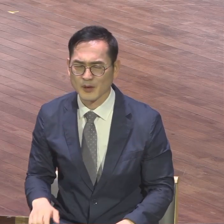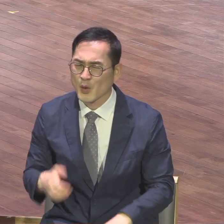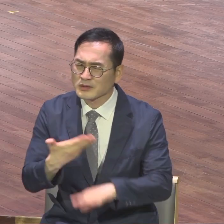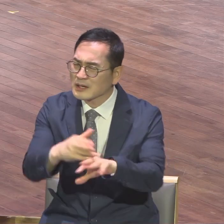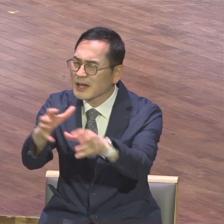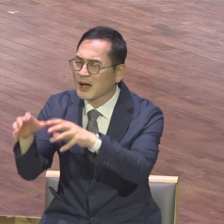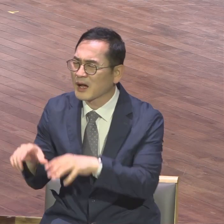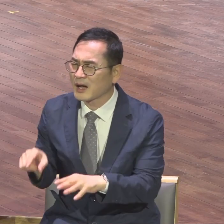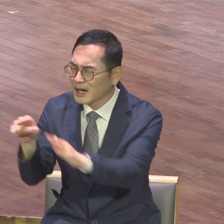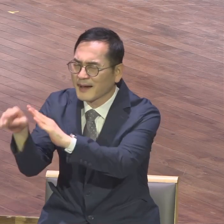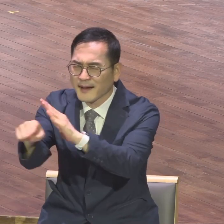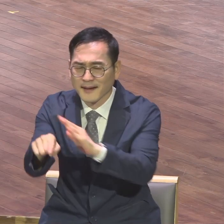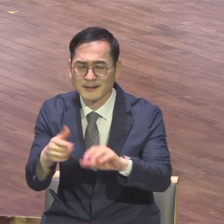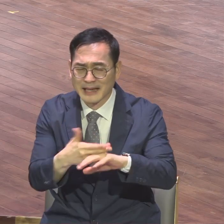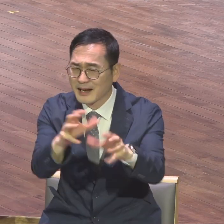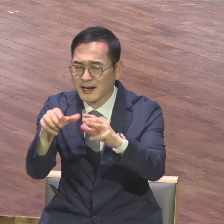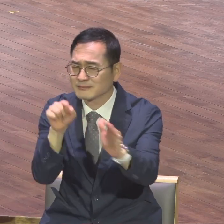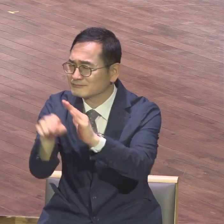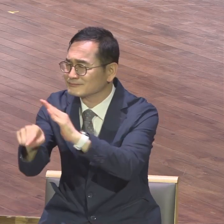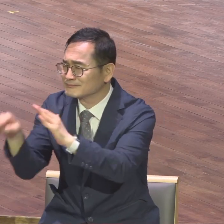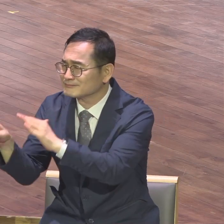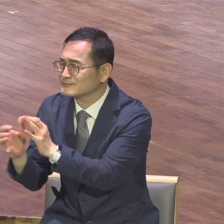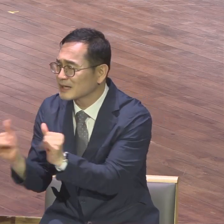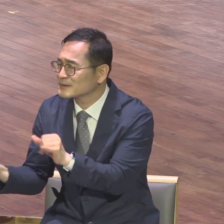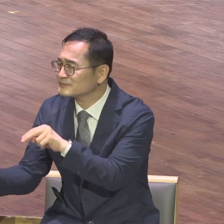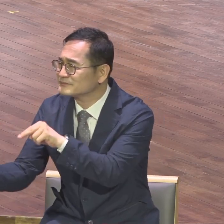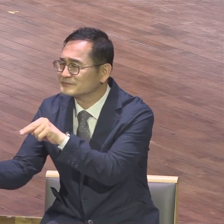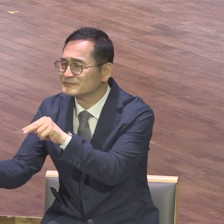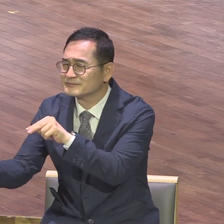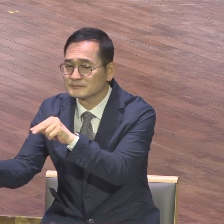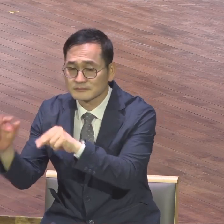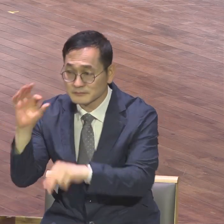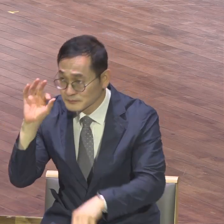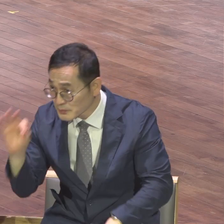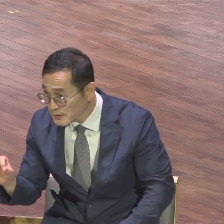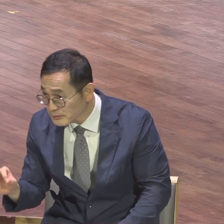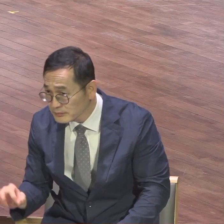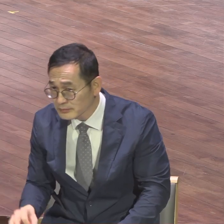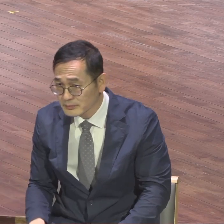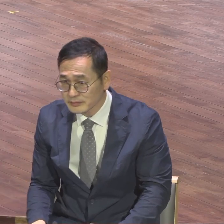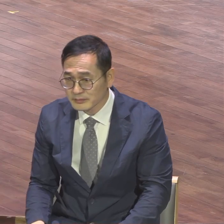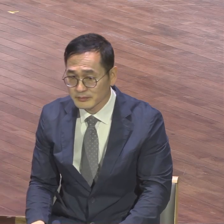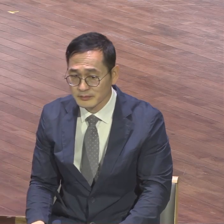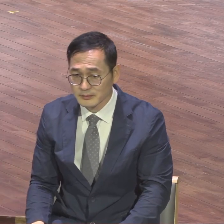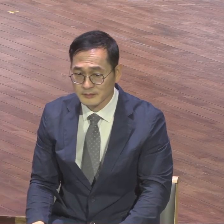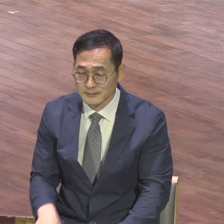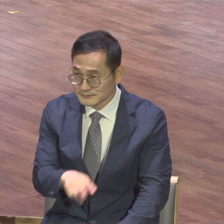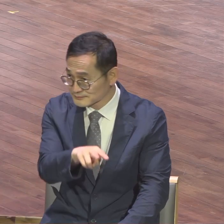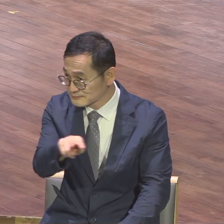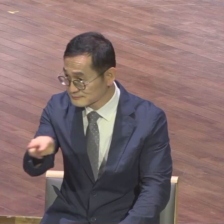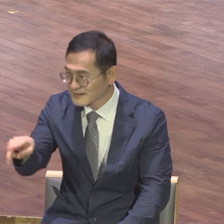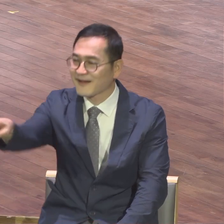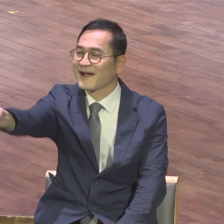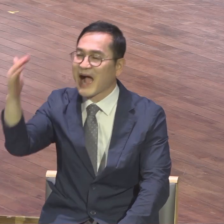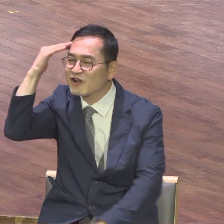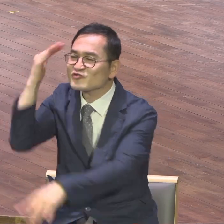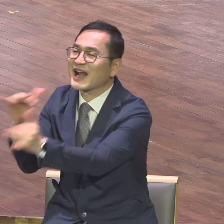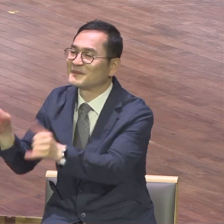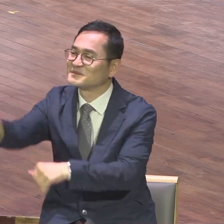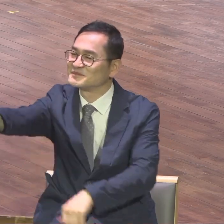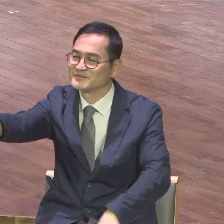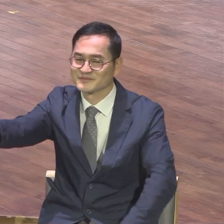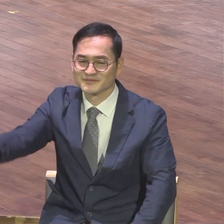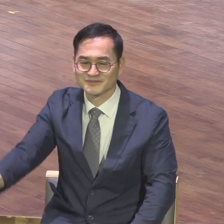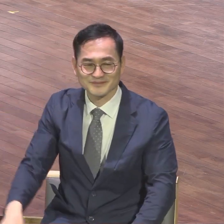말레이시아, 인도네시아, 싱가포르 전부 다 돌잖아요. 한국 사람 딱 찾아냅니다. 제가 우리끼리